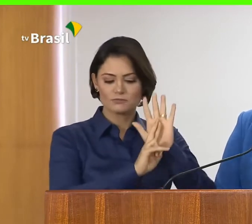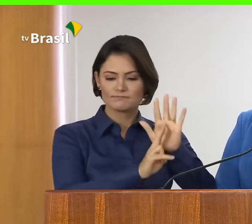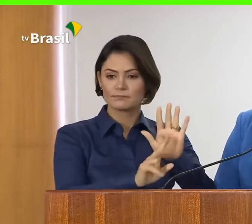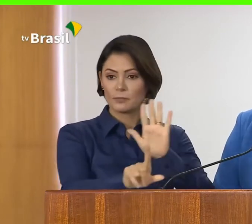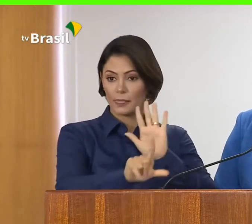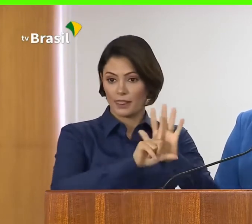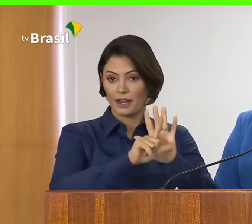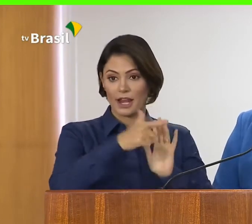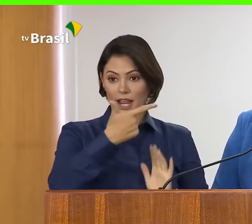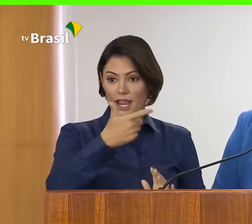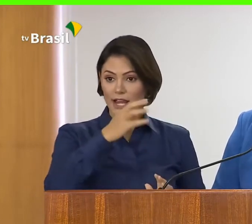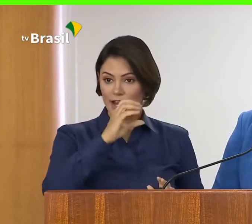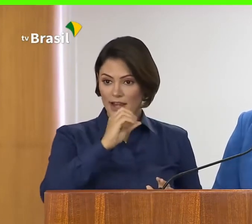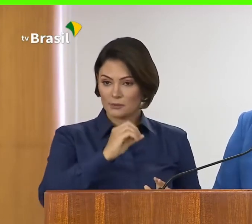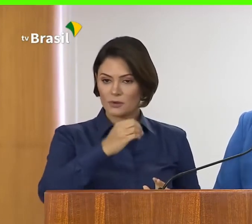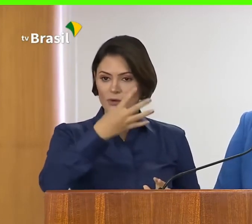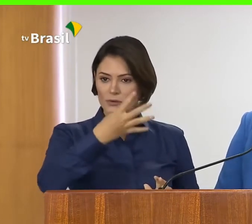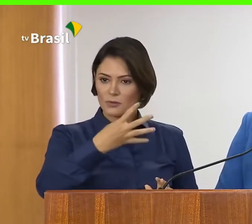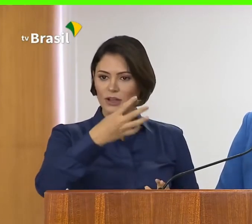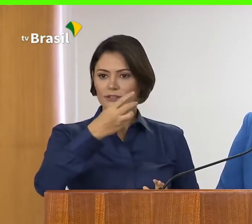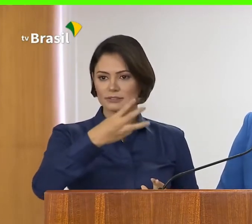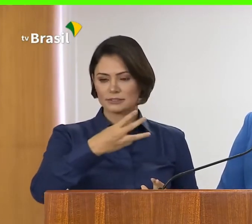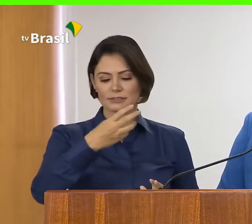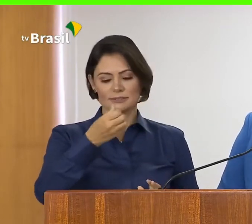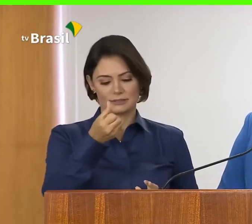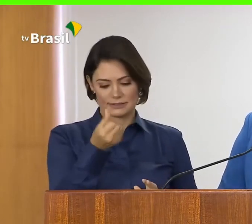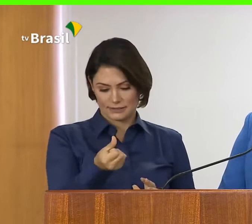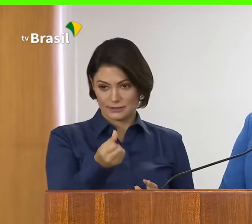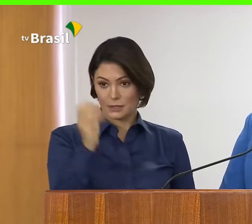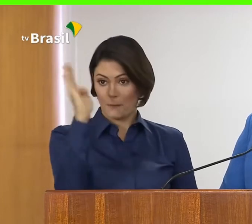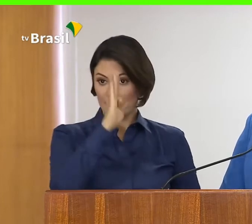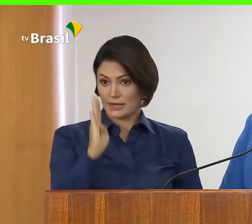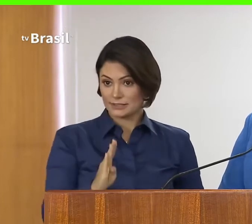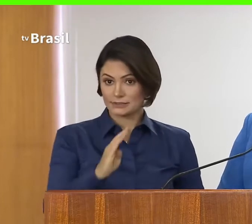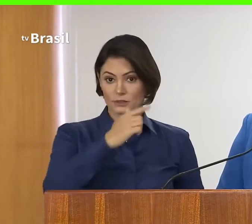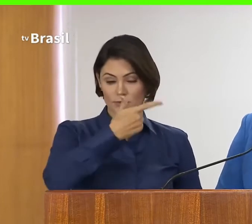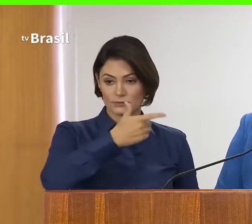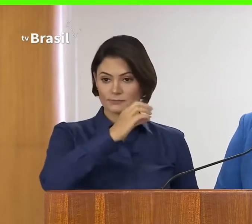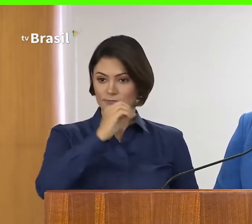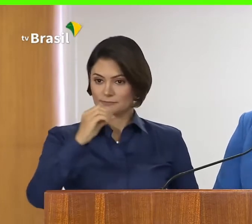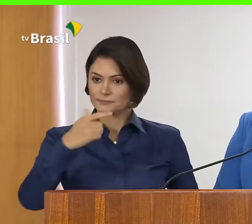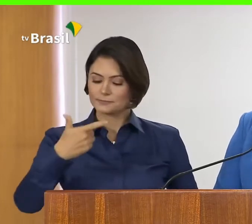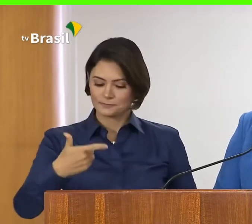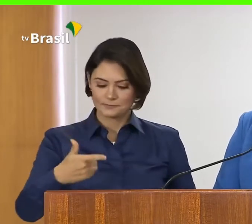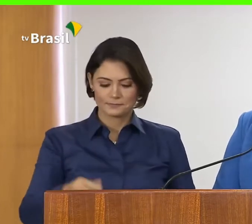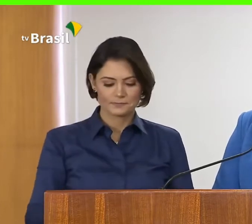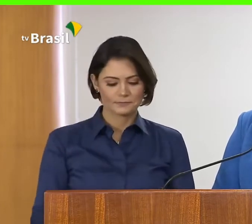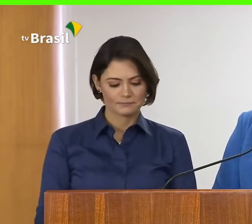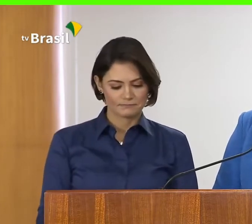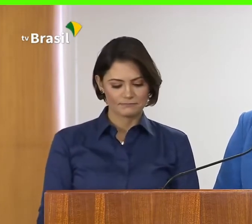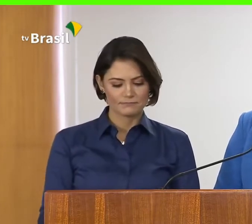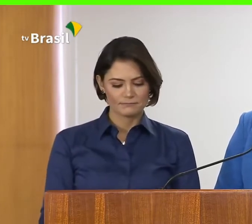língua brasileira de sinais foi reconhecida pela Lei 10.436 no Brasil em